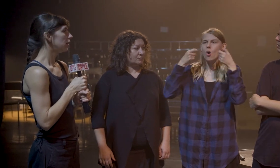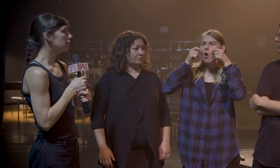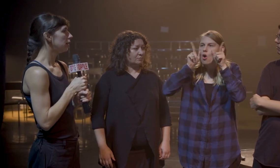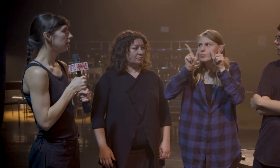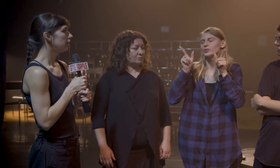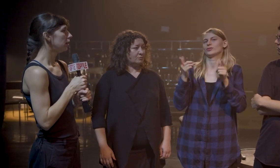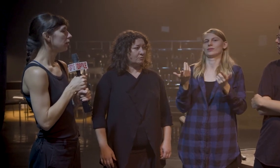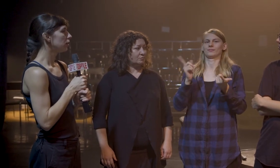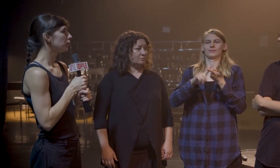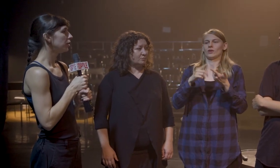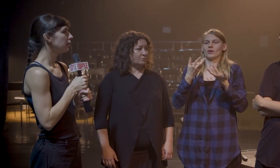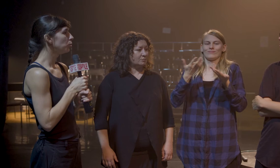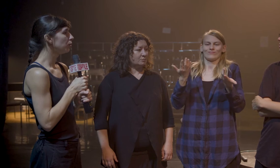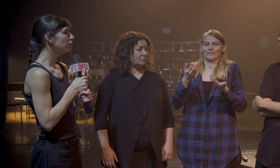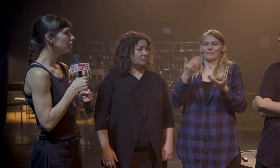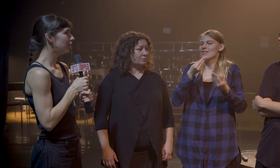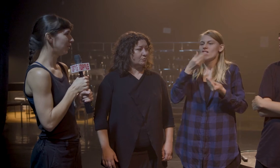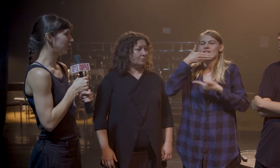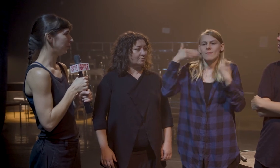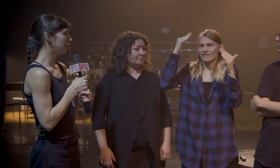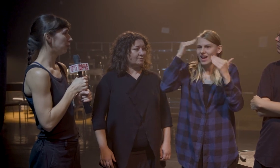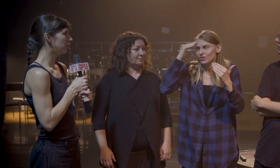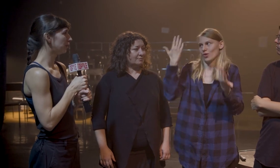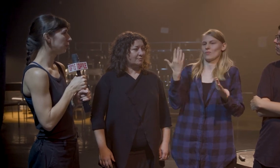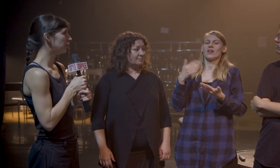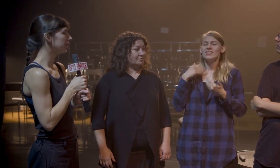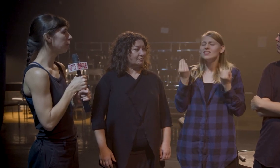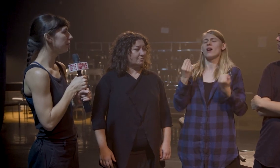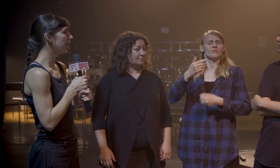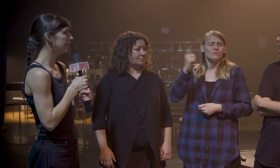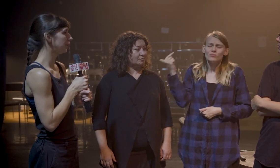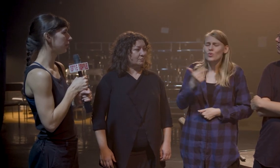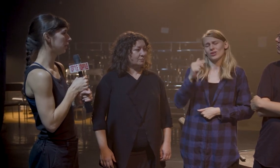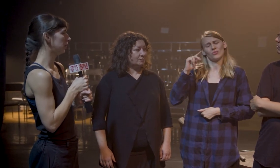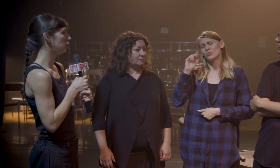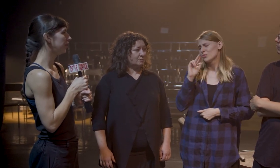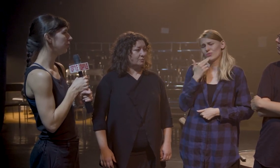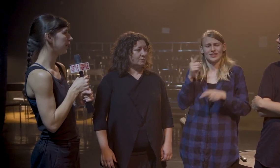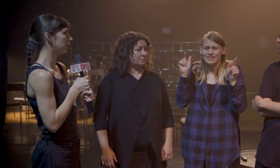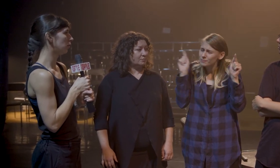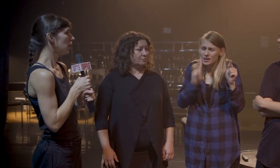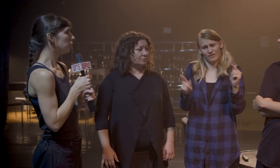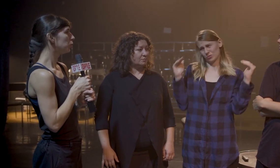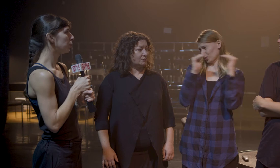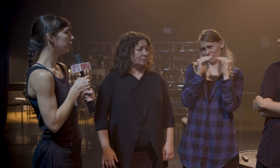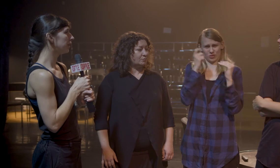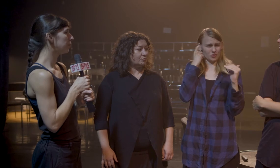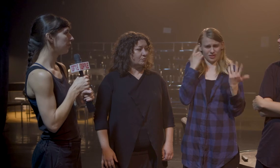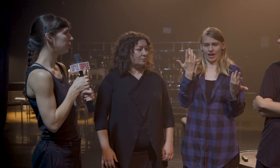I słyszący muszą otworzyć oczy, po prostu, bo nie ma wiedzy, ludzie nie wiedzą. Muszą naprawdę